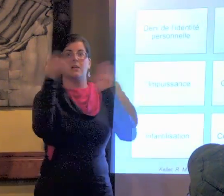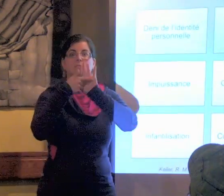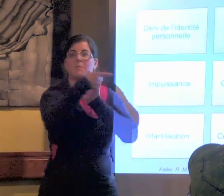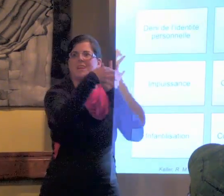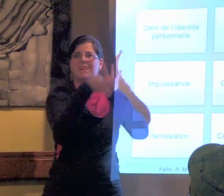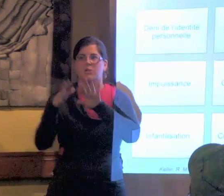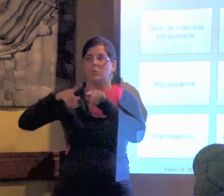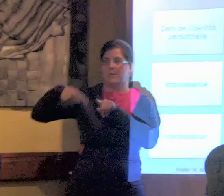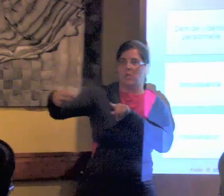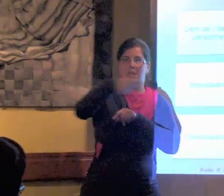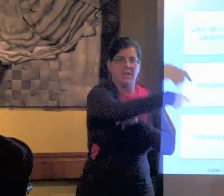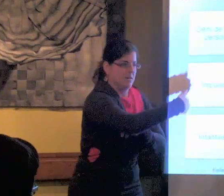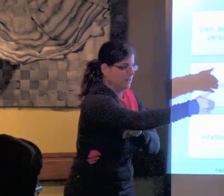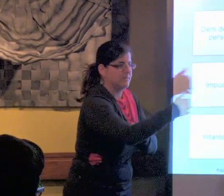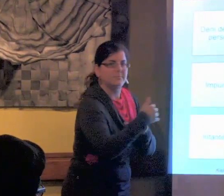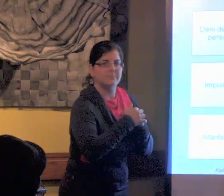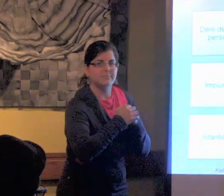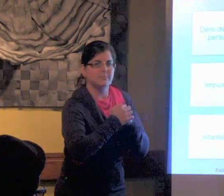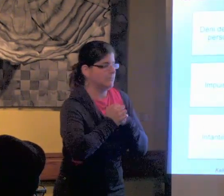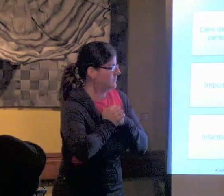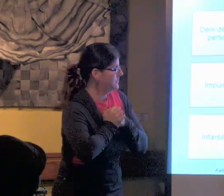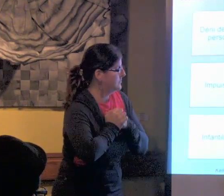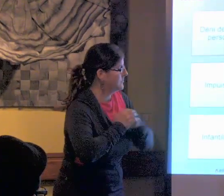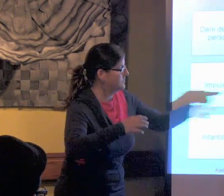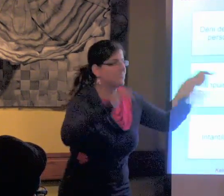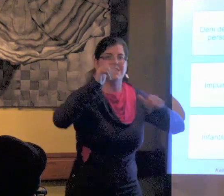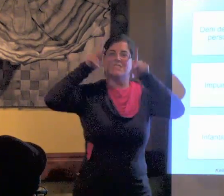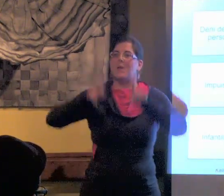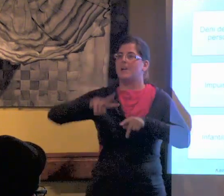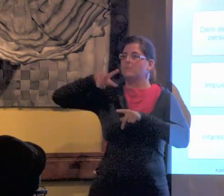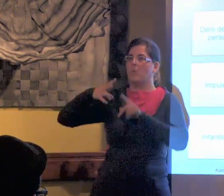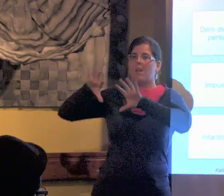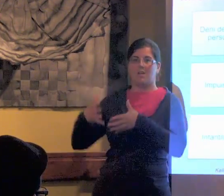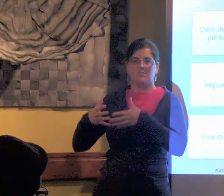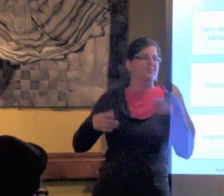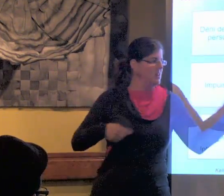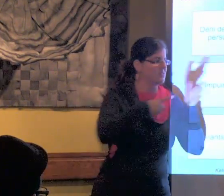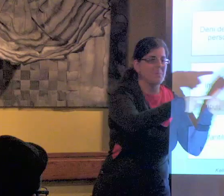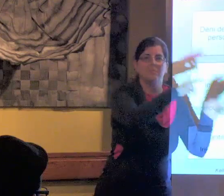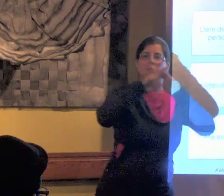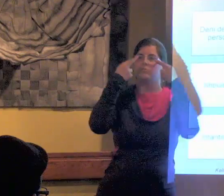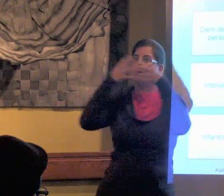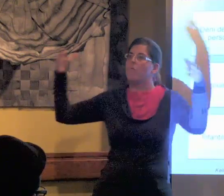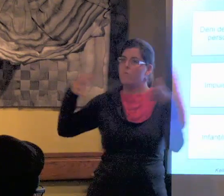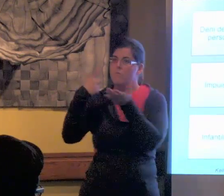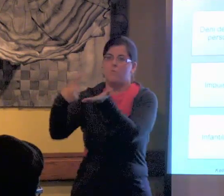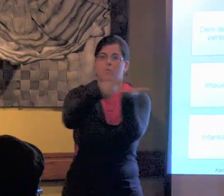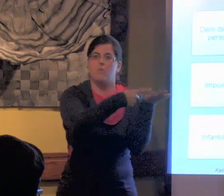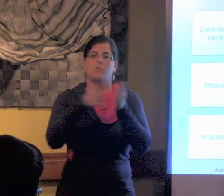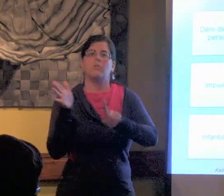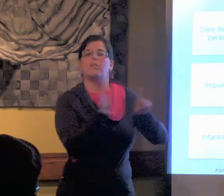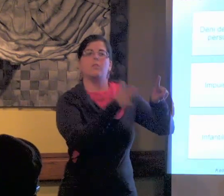citer. Ça, c'est un très bel exemple qu'Annick vient de citer, puis ça va faire suite un petit peu. Citoyen de deuxième